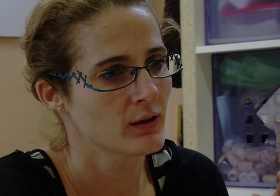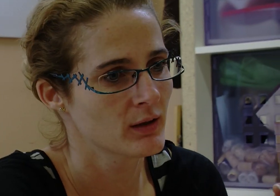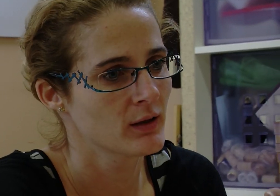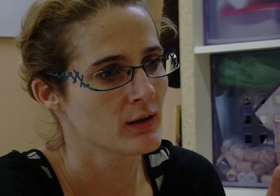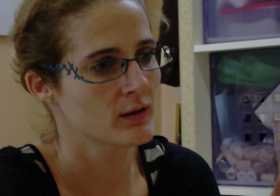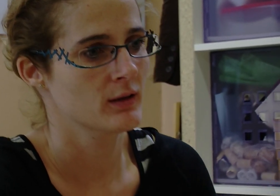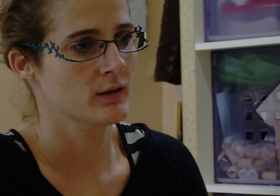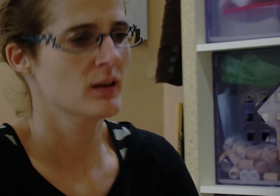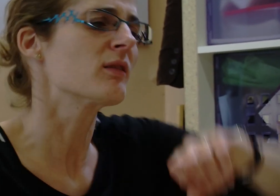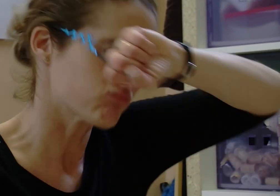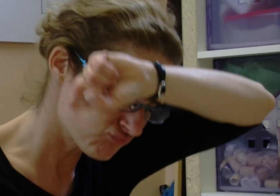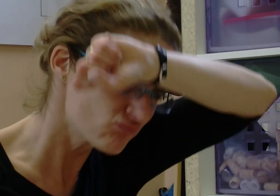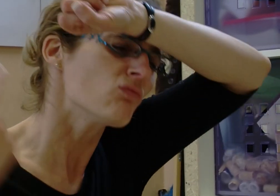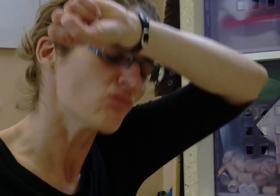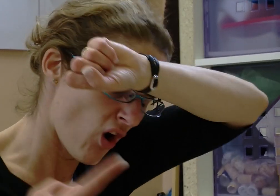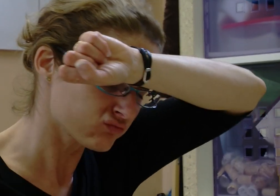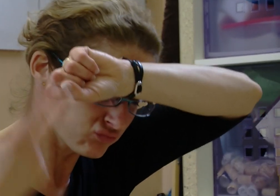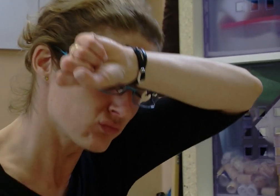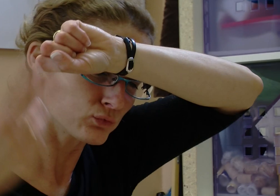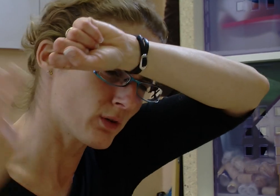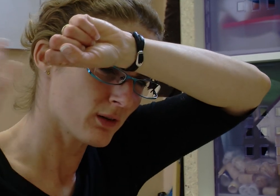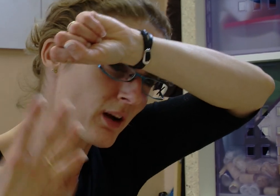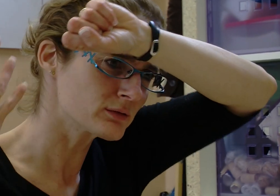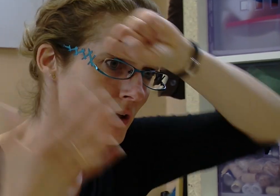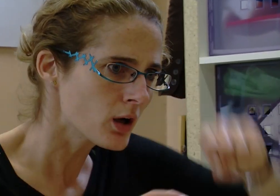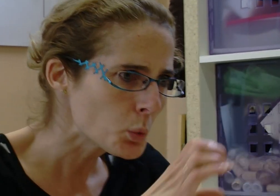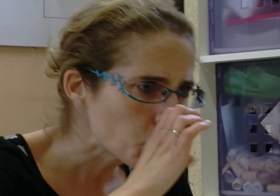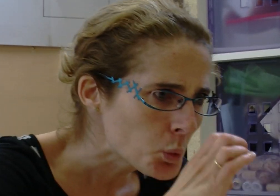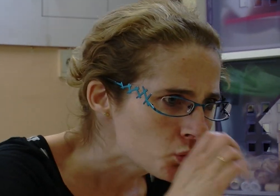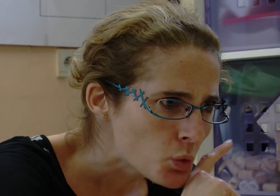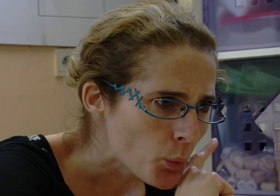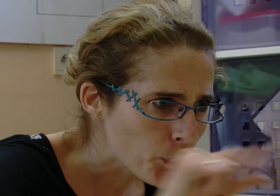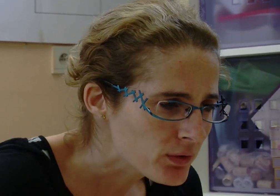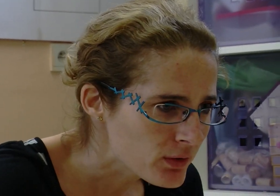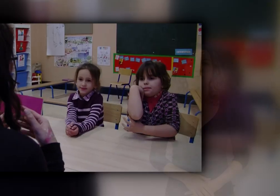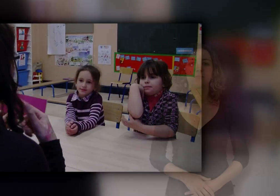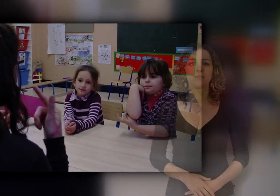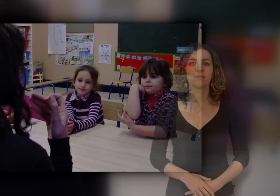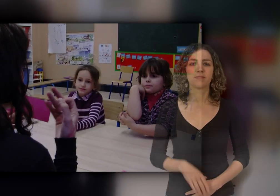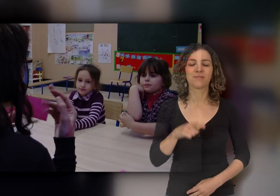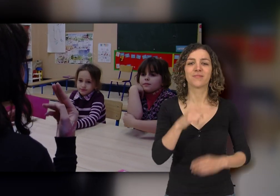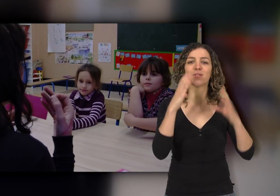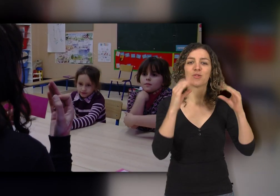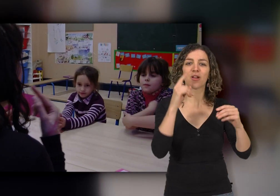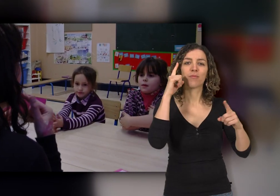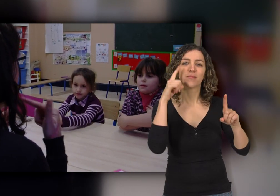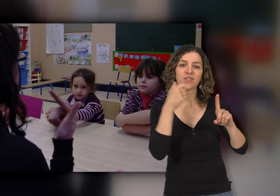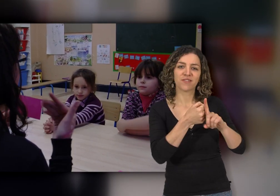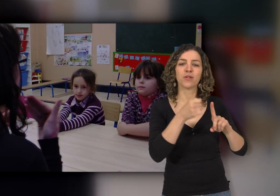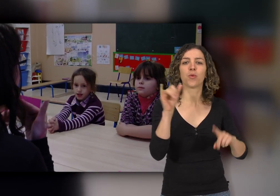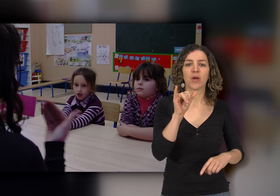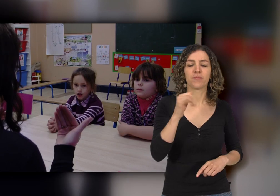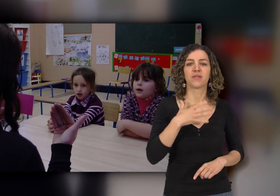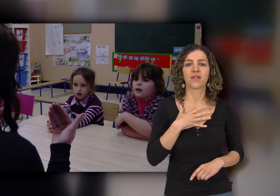Waouh! Isabelle signe en LSFB, c'est-à-dire la langue des signes de la Belgique francophone. Et comme tu le sais, de chaque langue découle une culture.